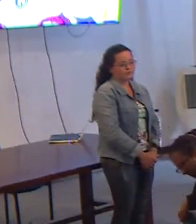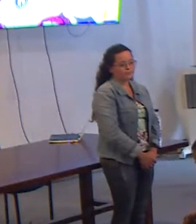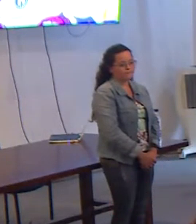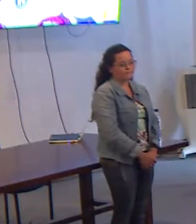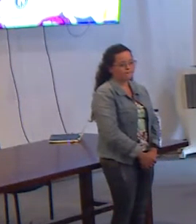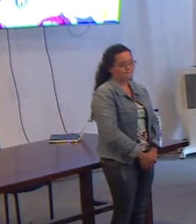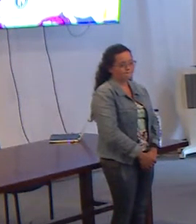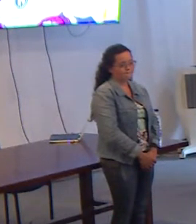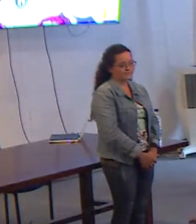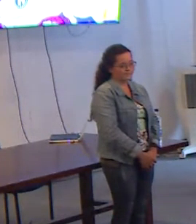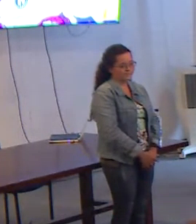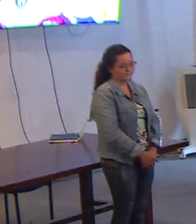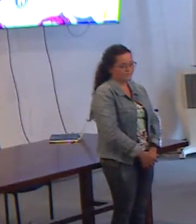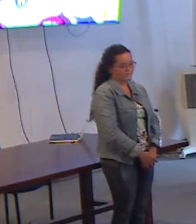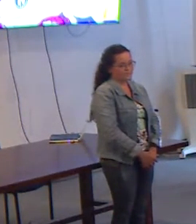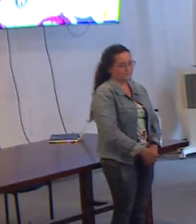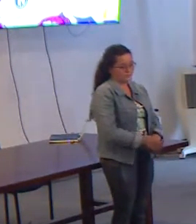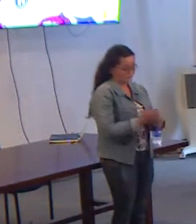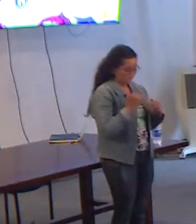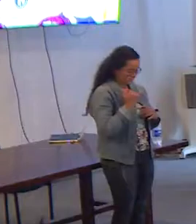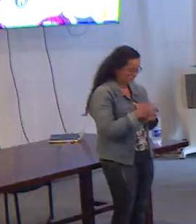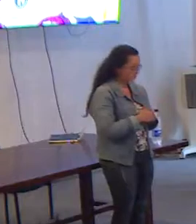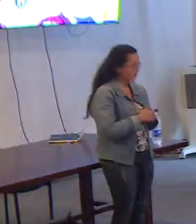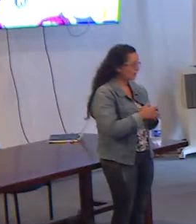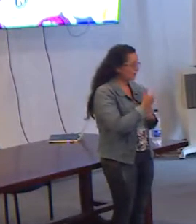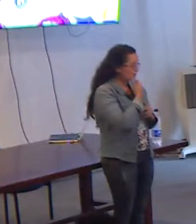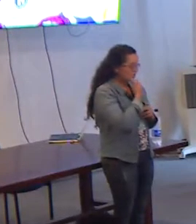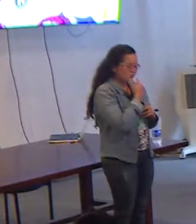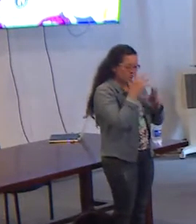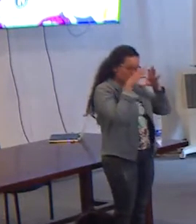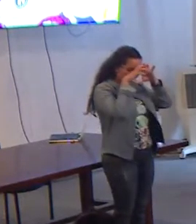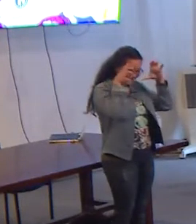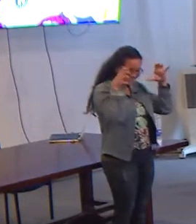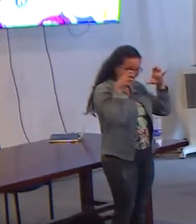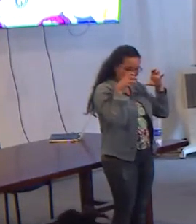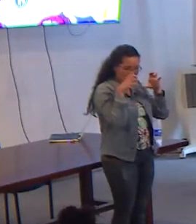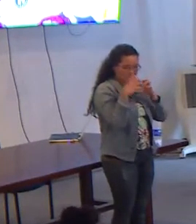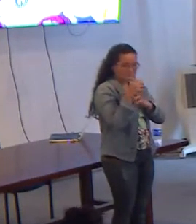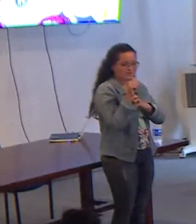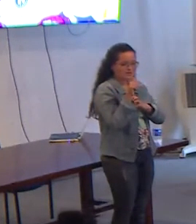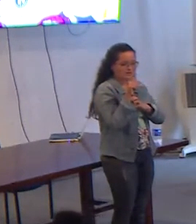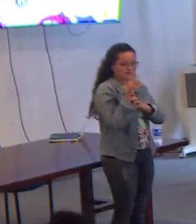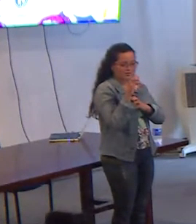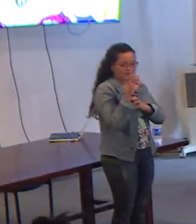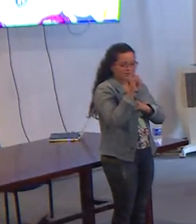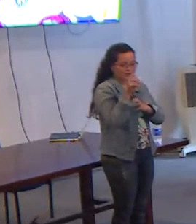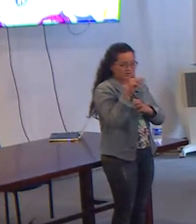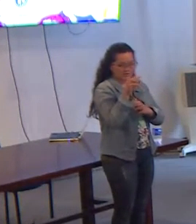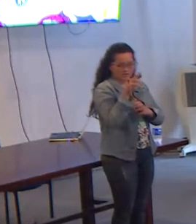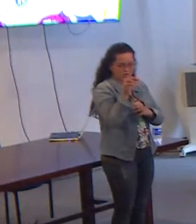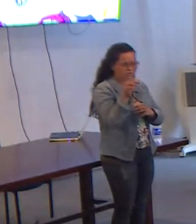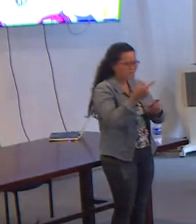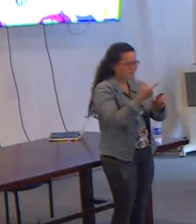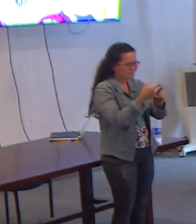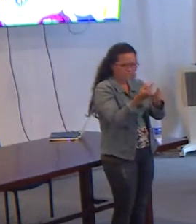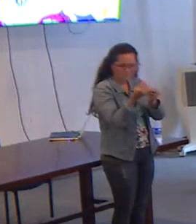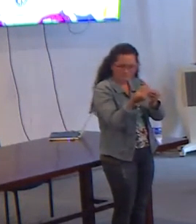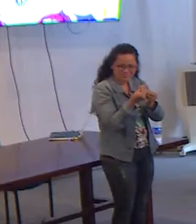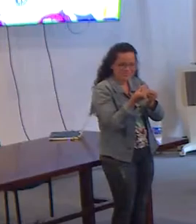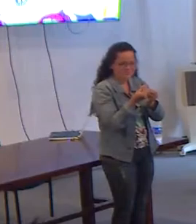Creo que este fue un sueño con Alejandra y con muchos estudiantes que han pasado por esta línea